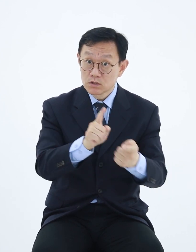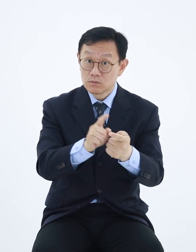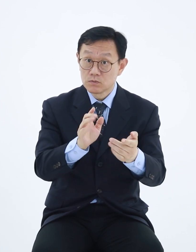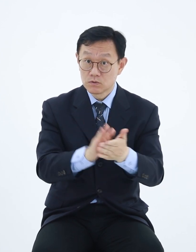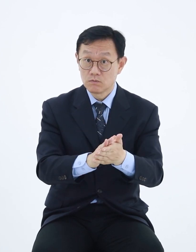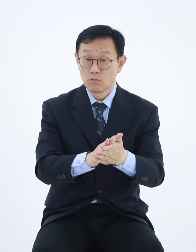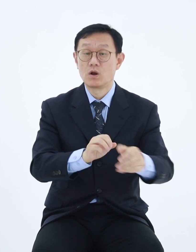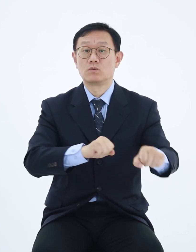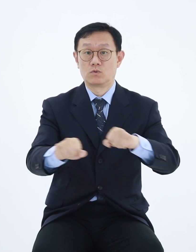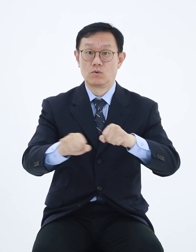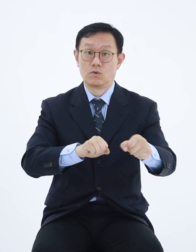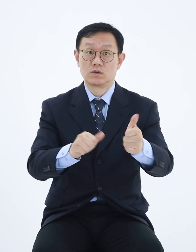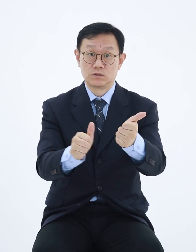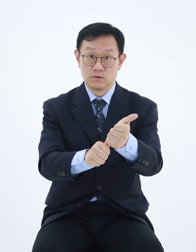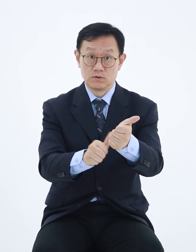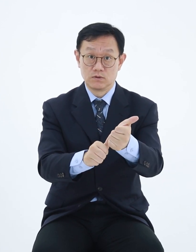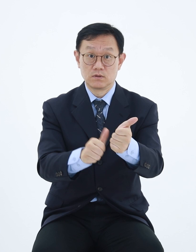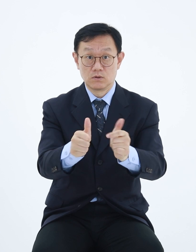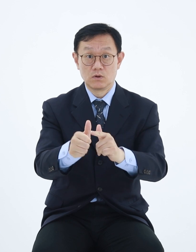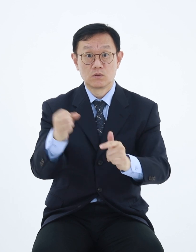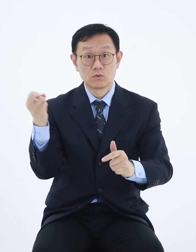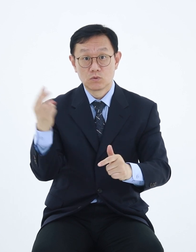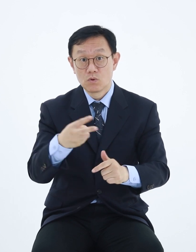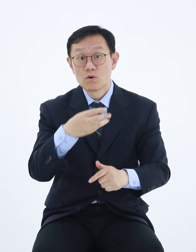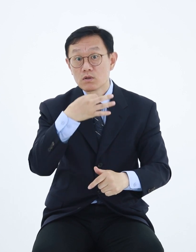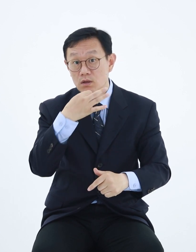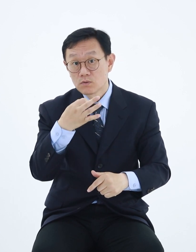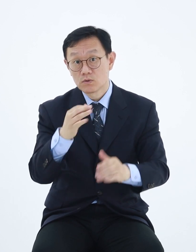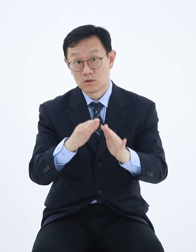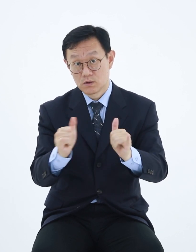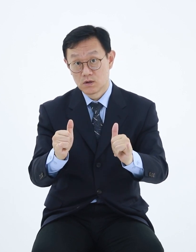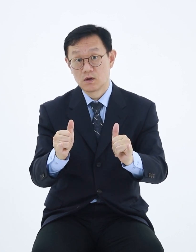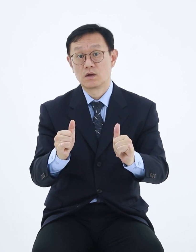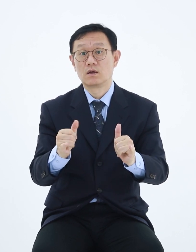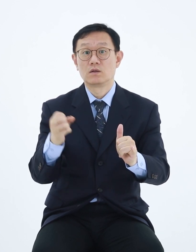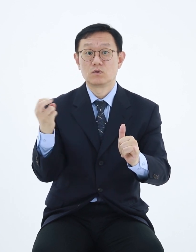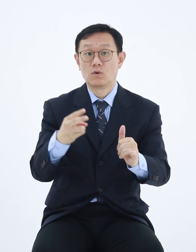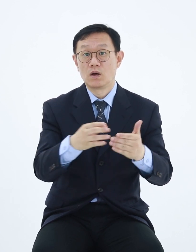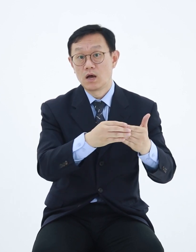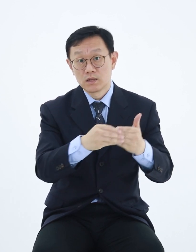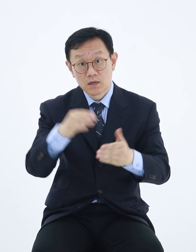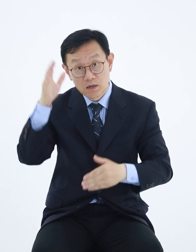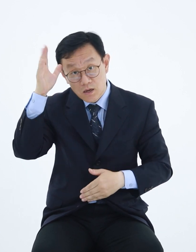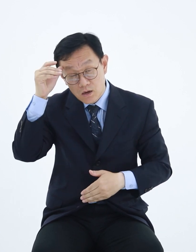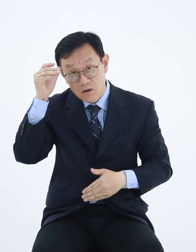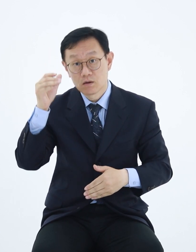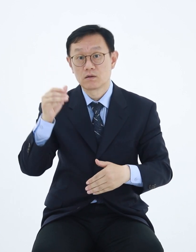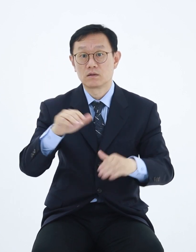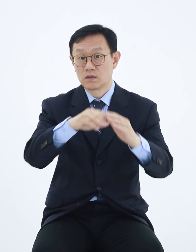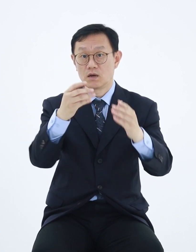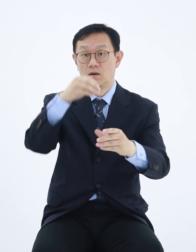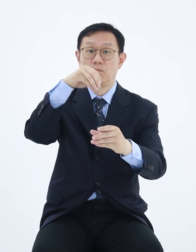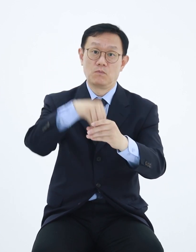이루어지는 활동 지원사, 낭독인 등 인적 지원과 안내견 등 동물적 지원을 포함하는 용어이다.